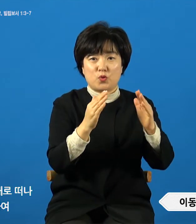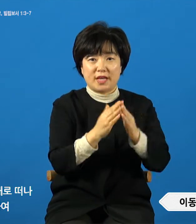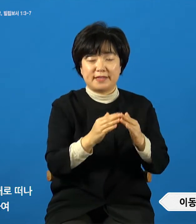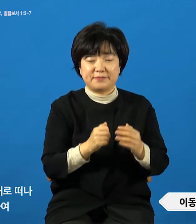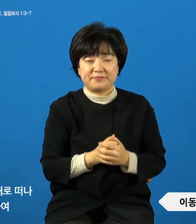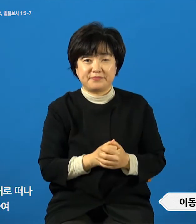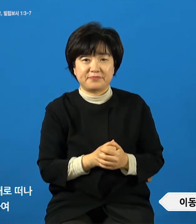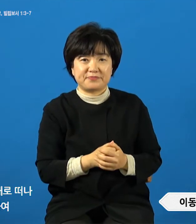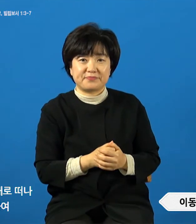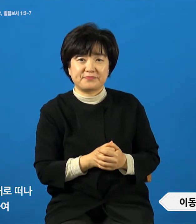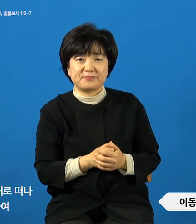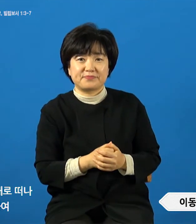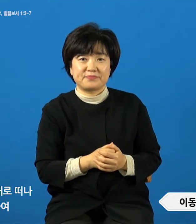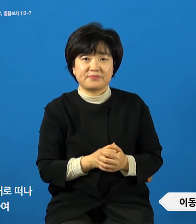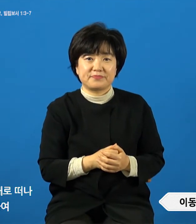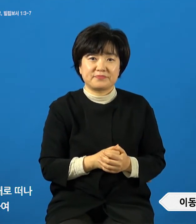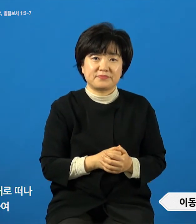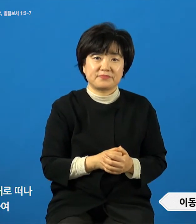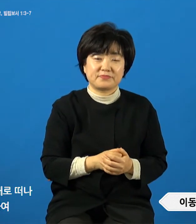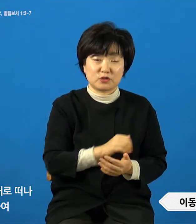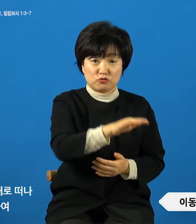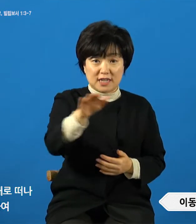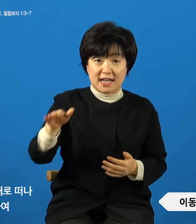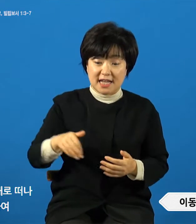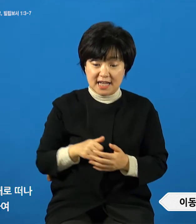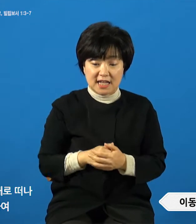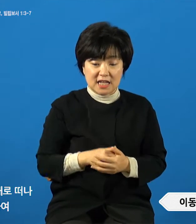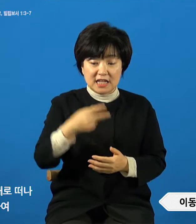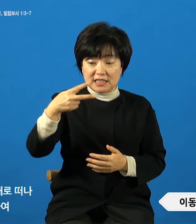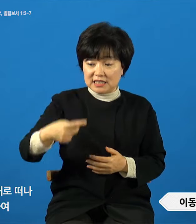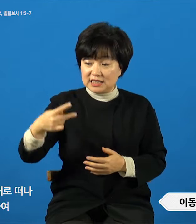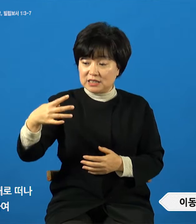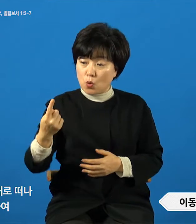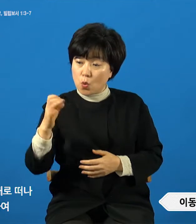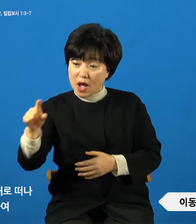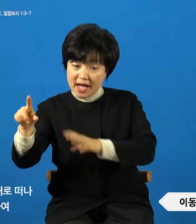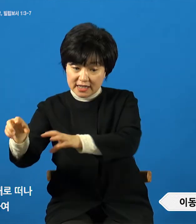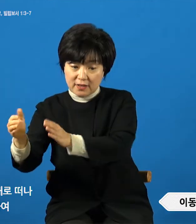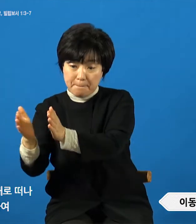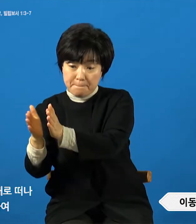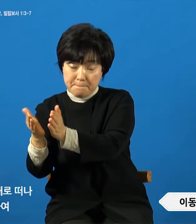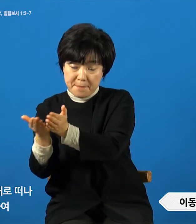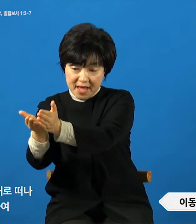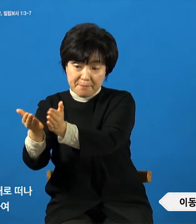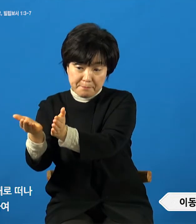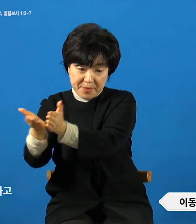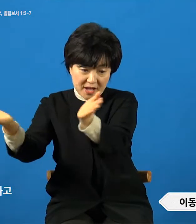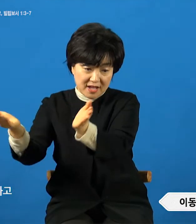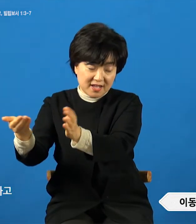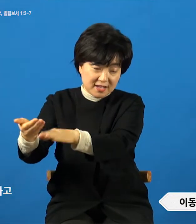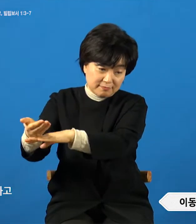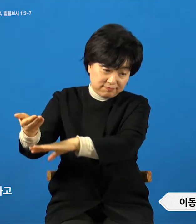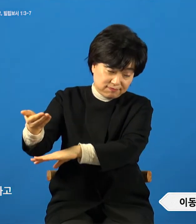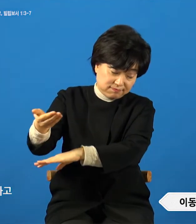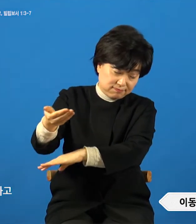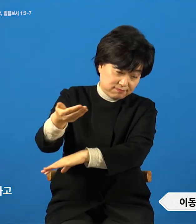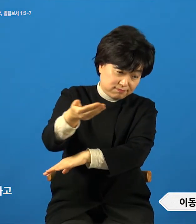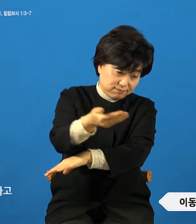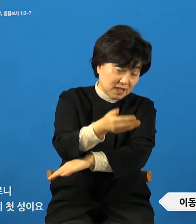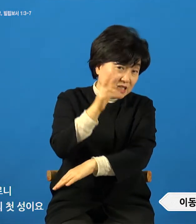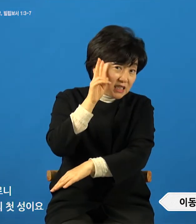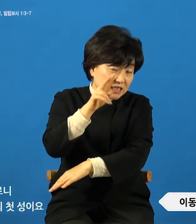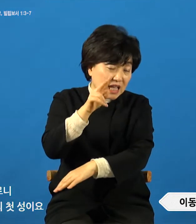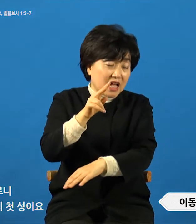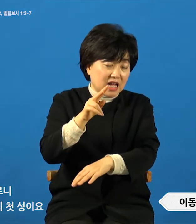함께 읽습니다. 다 같이 읽습니다. 시작. 우리가 드로아에서 배로 떠나 사모 들어가기로 직행하여 이튿날 네아폴리로